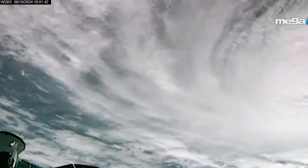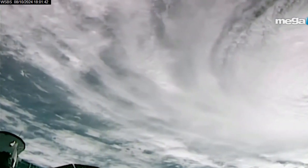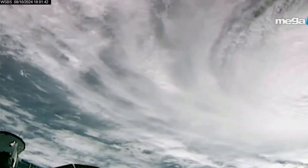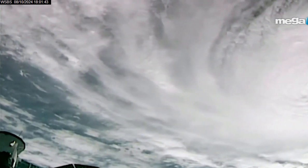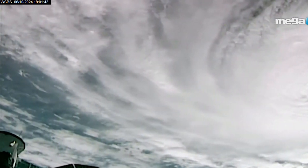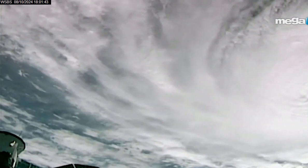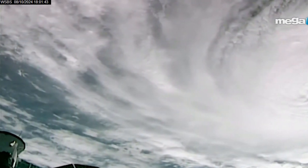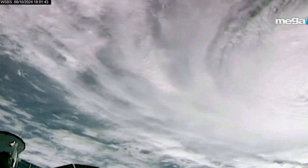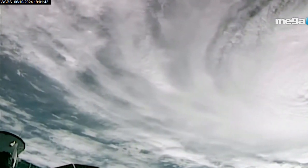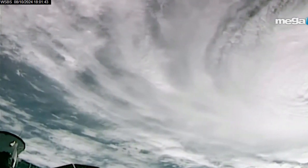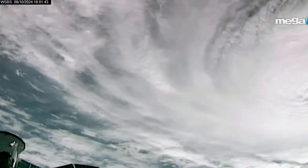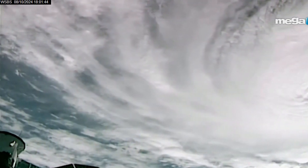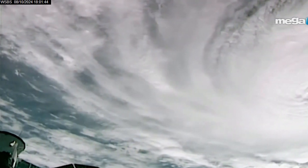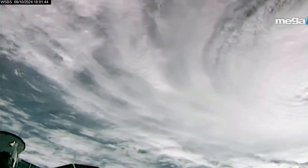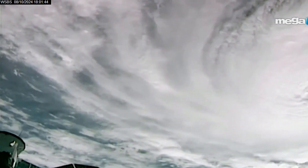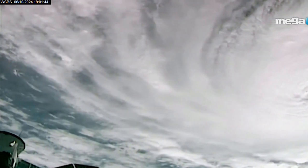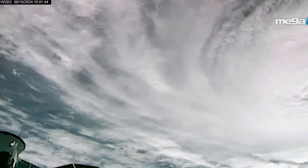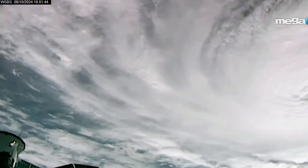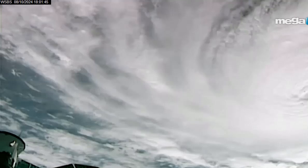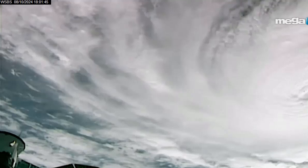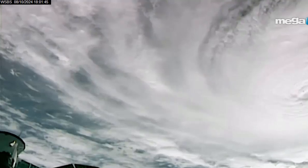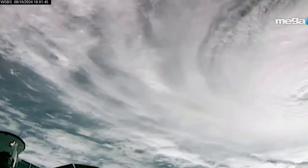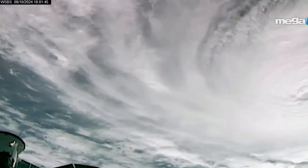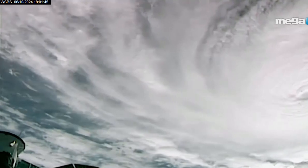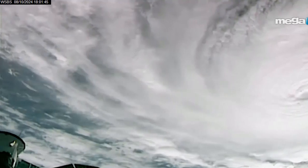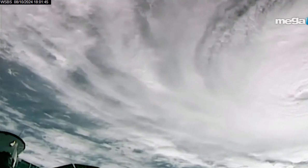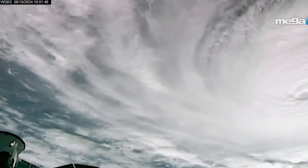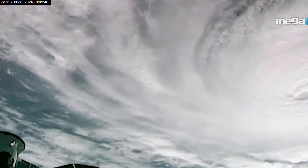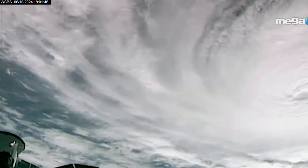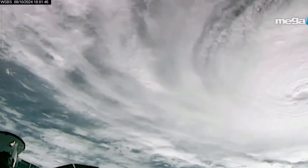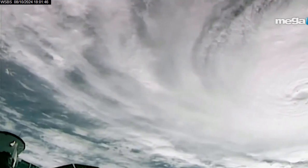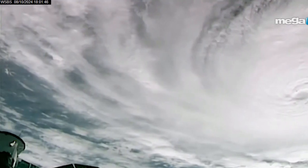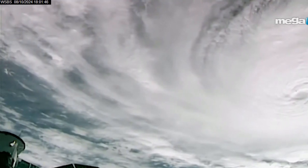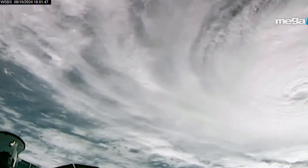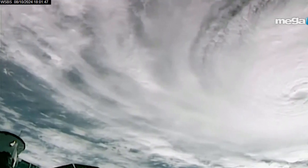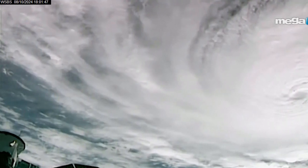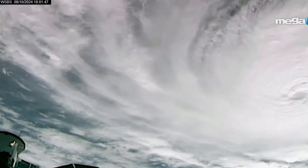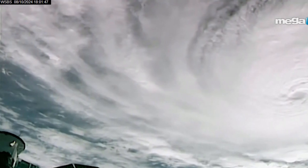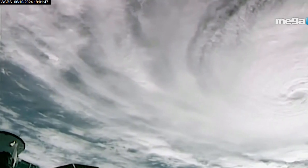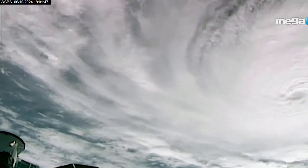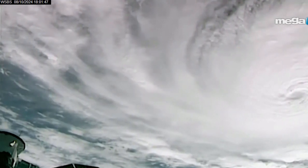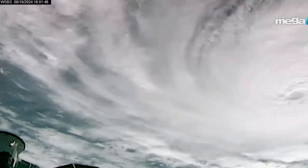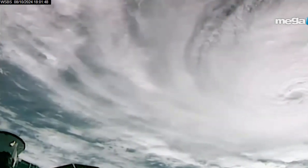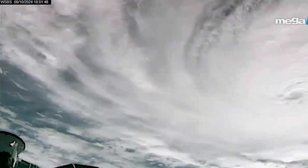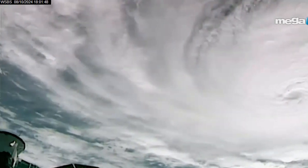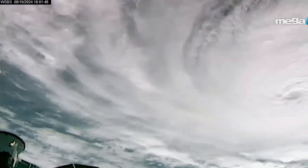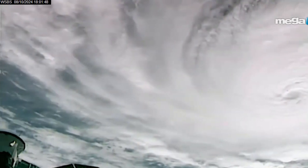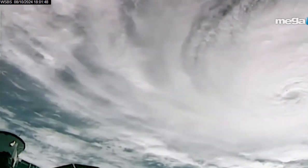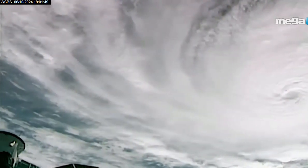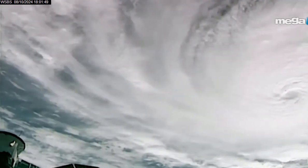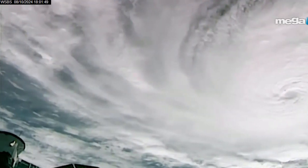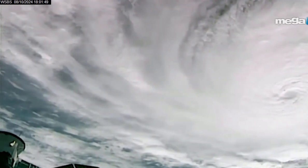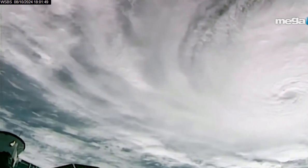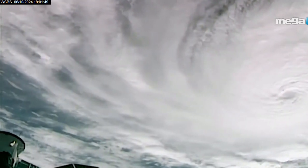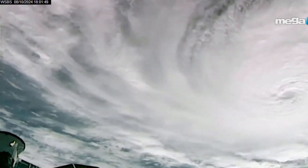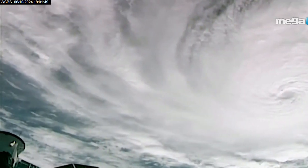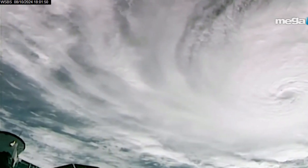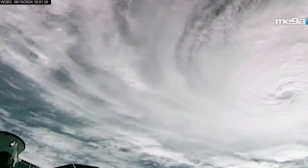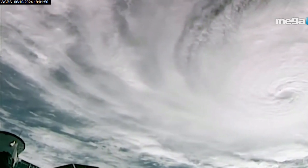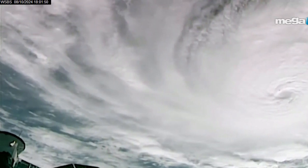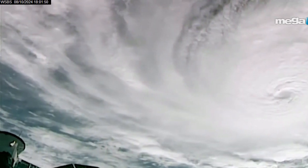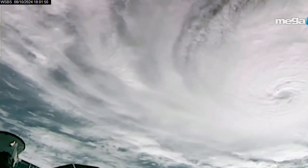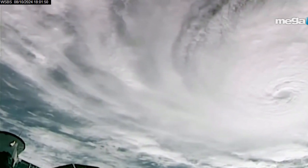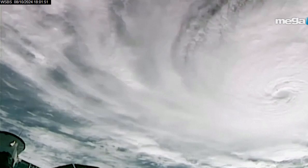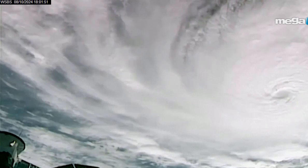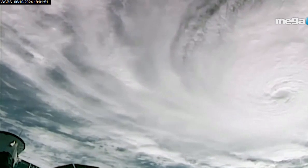espera que sus efectos se sientan en todo el estado desde el miércoles por la tarde y que el centro del huracán toque tierra en Tampa